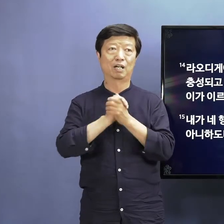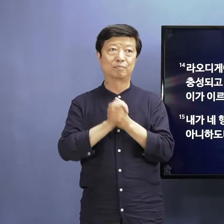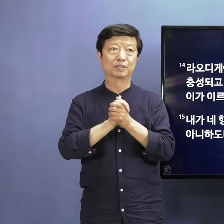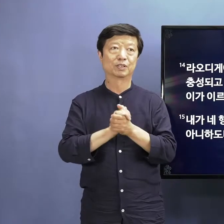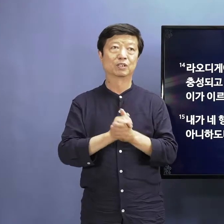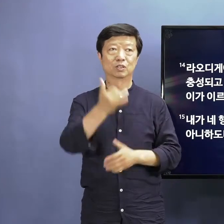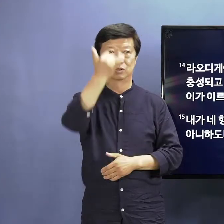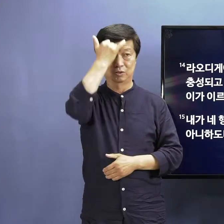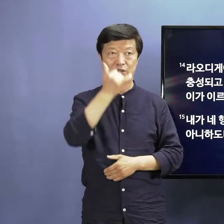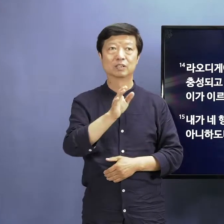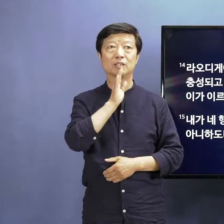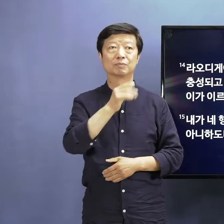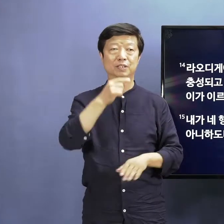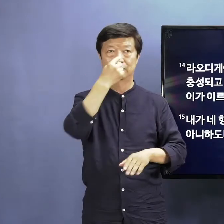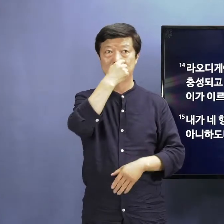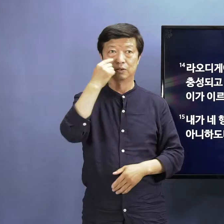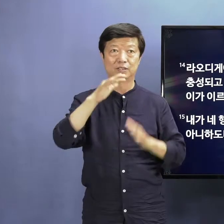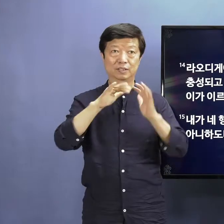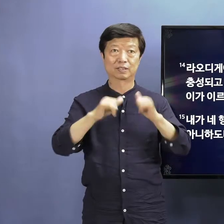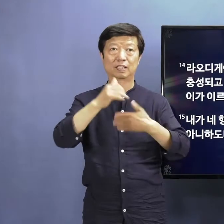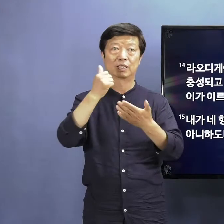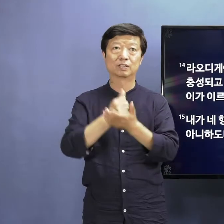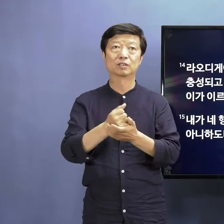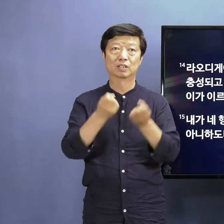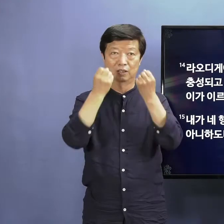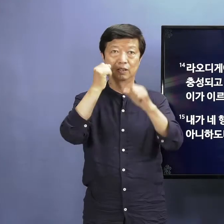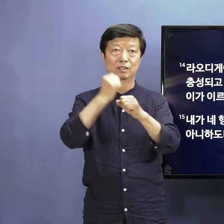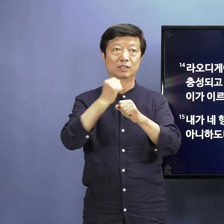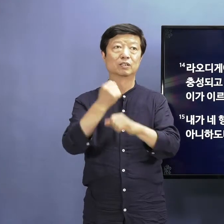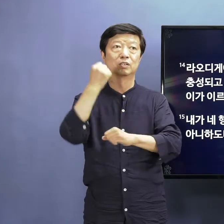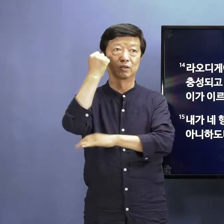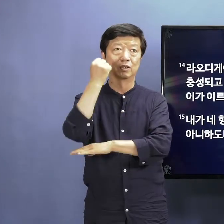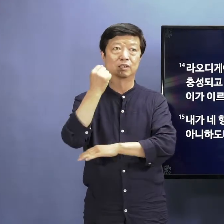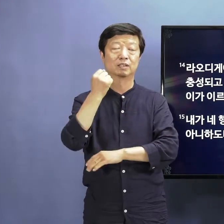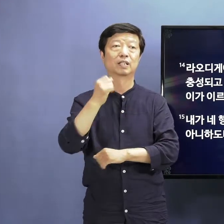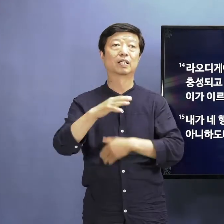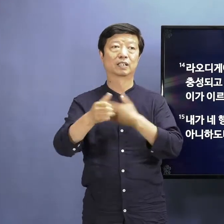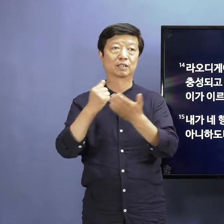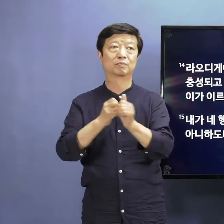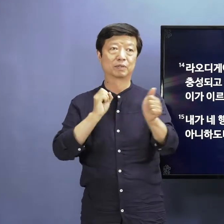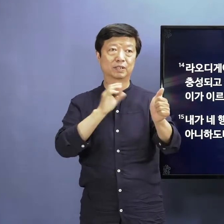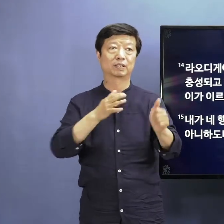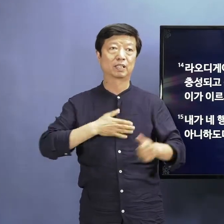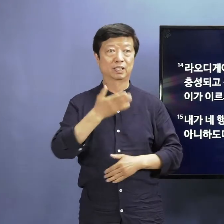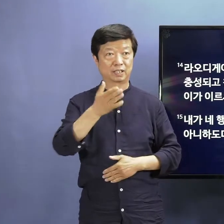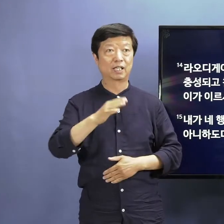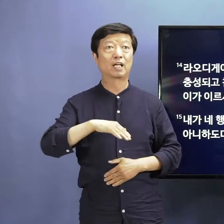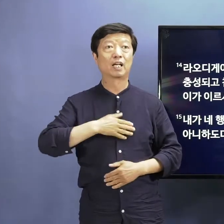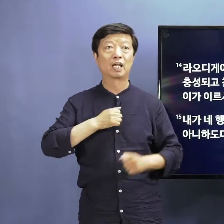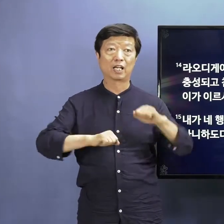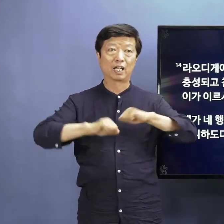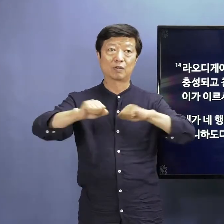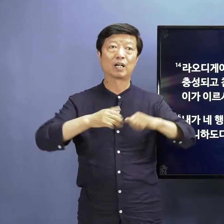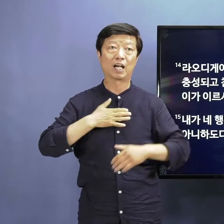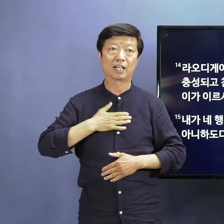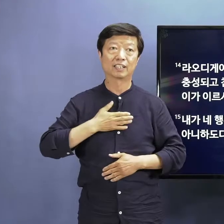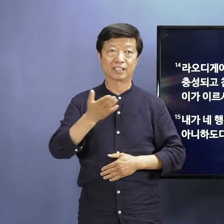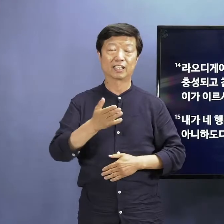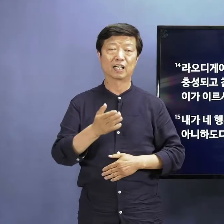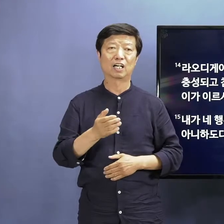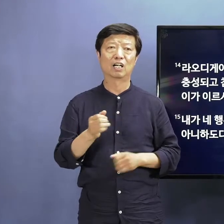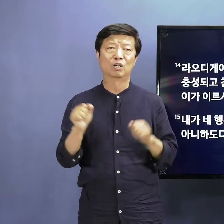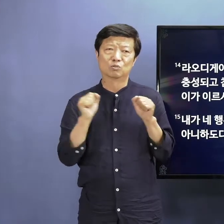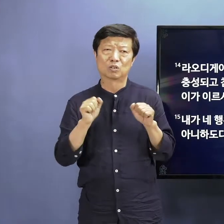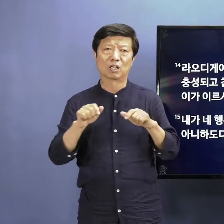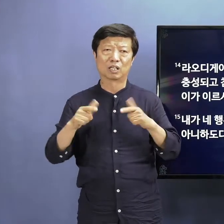충성되고 참된 증인이시오 하나님의 창조의 근본이시니가 이르시되 내가 내 행위를 아노니 내가 차지도